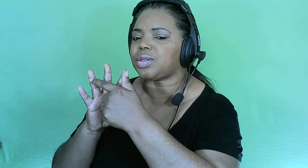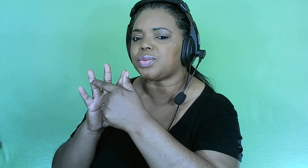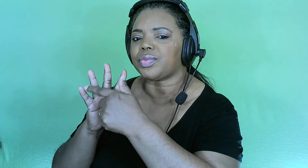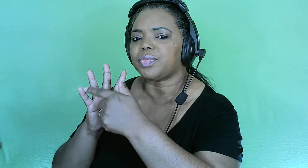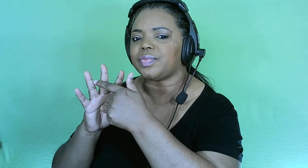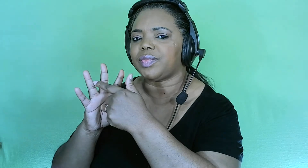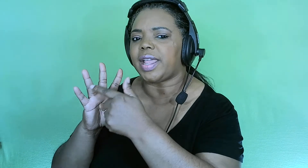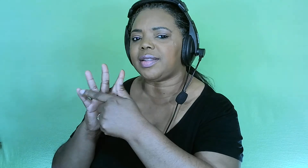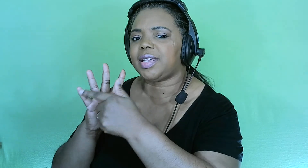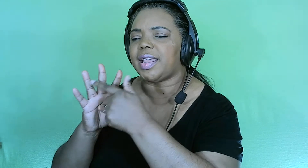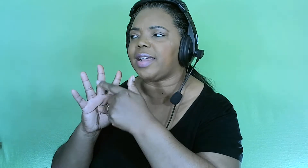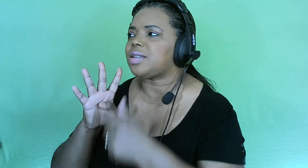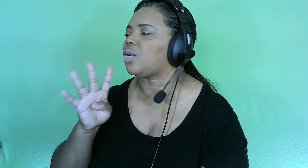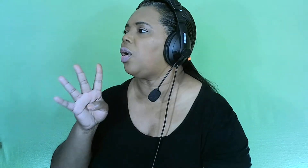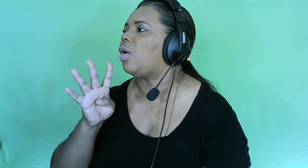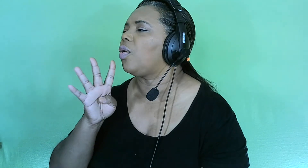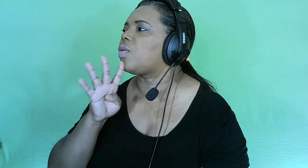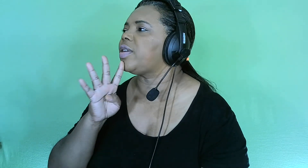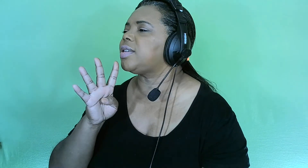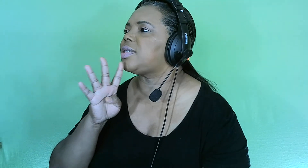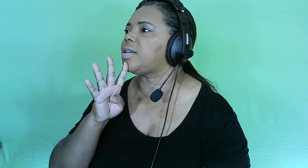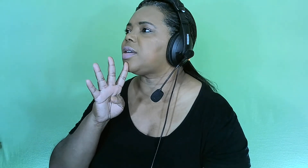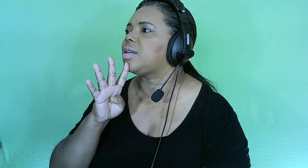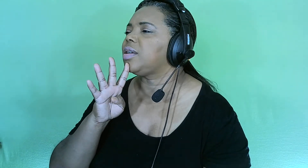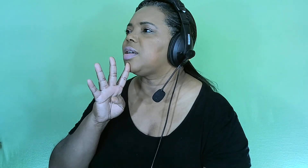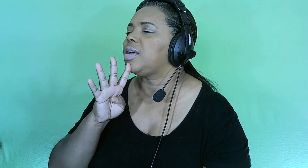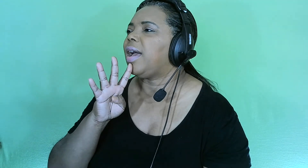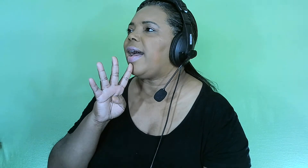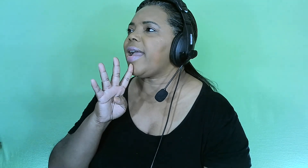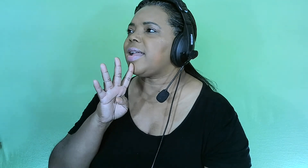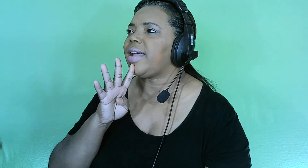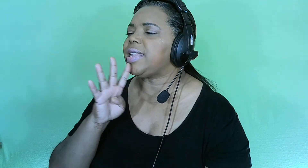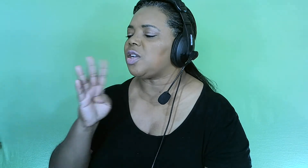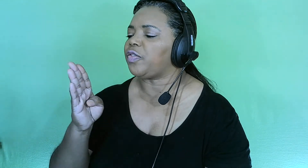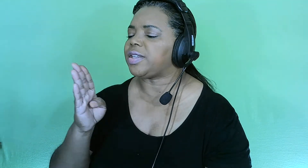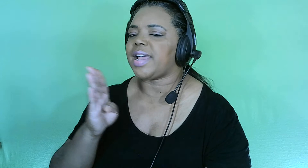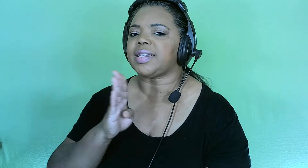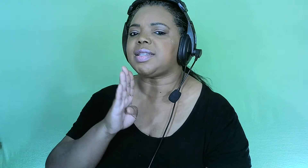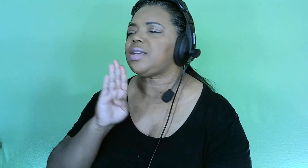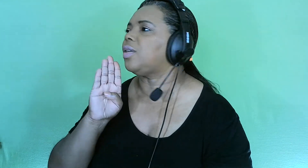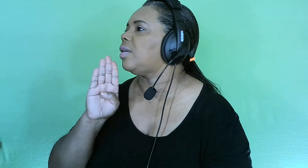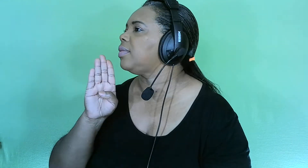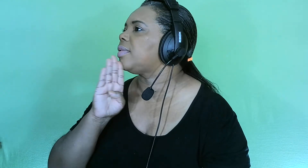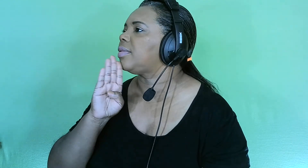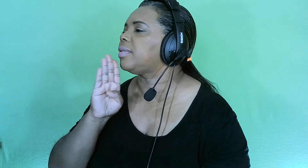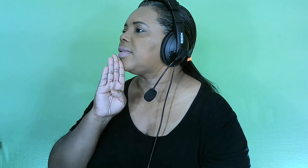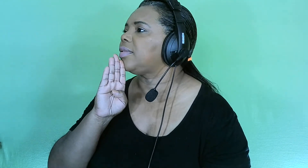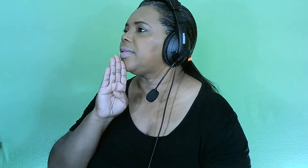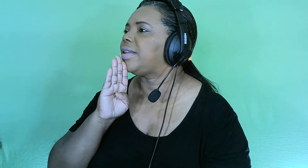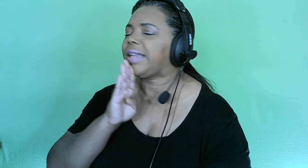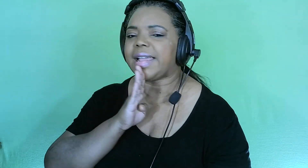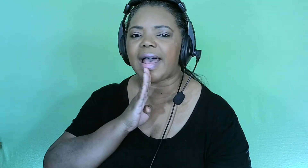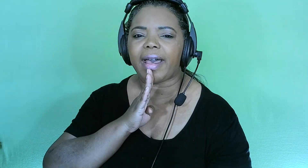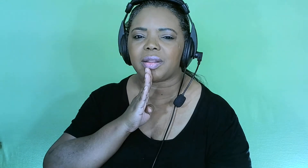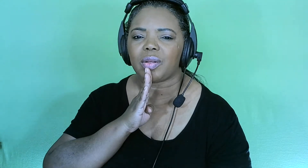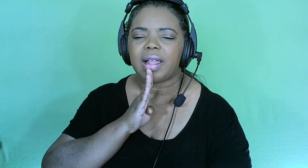espaço entre eles? Ó, conhecer. Ah, daí se eu fizer assim, ó, tá errado.